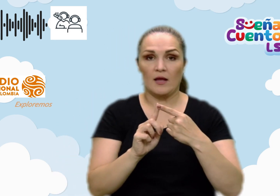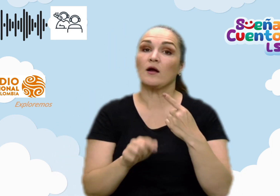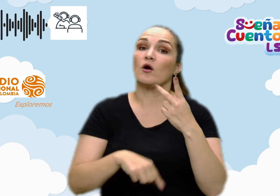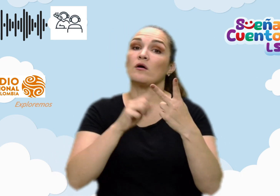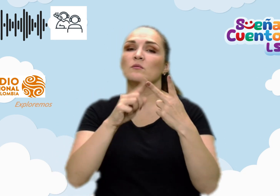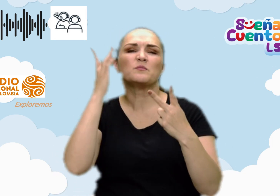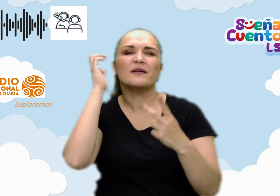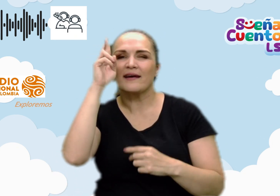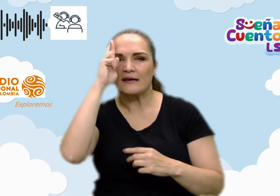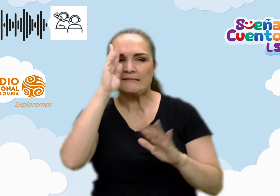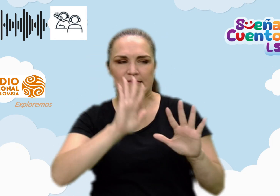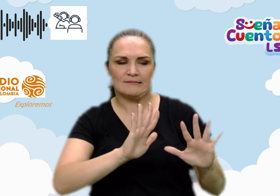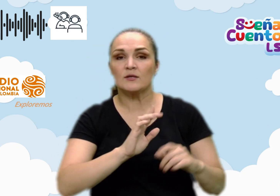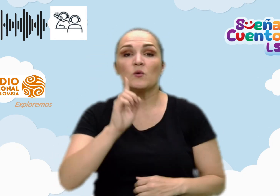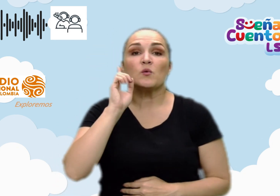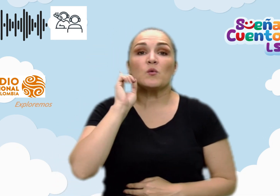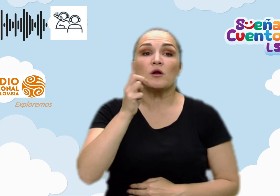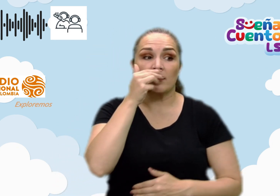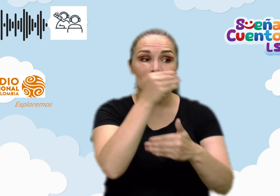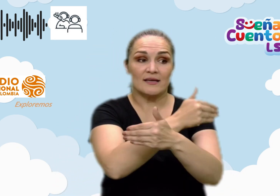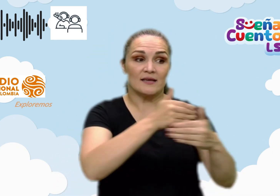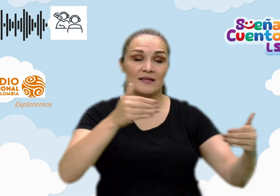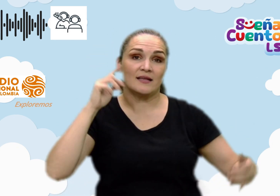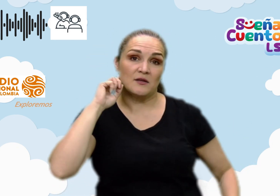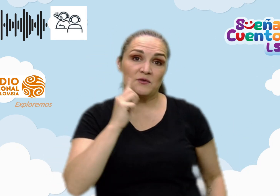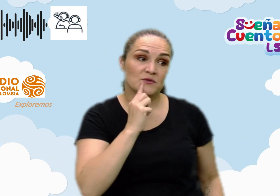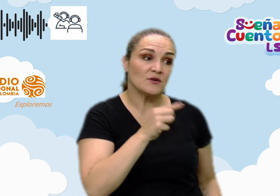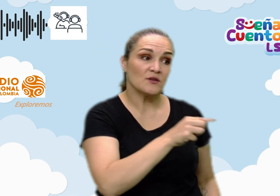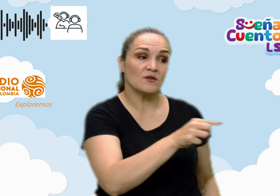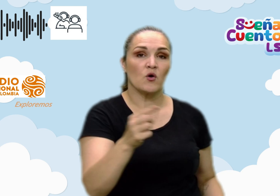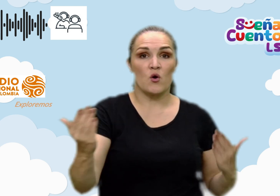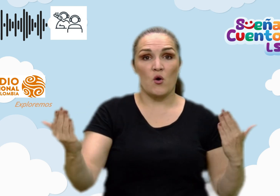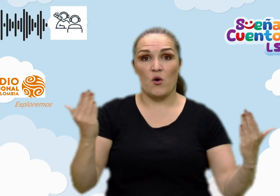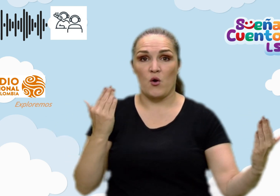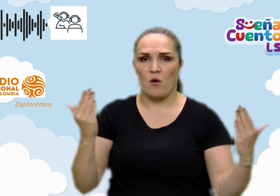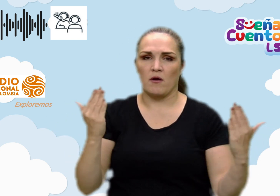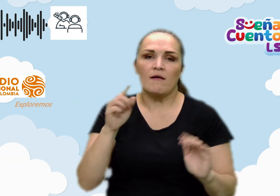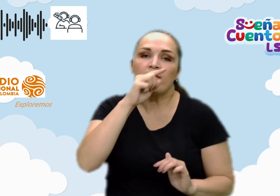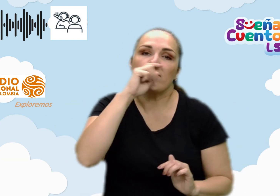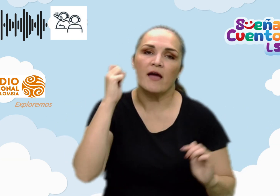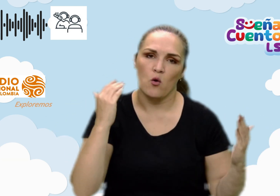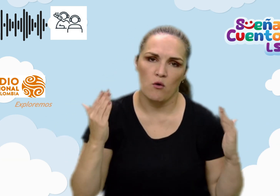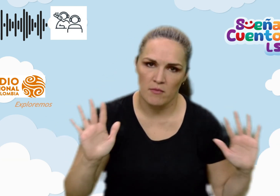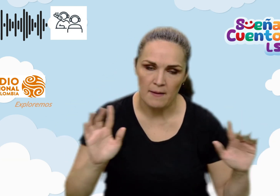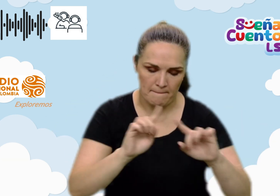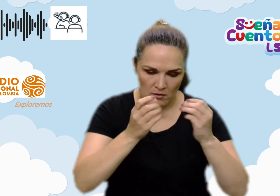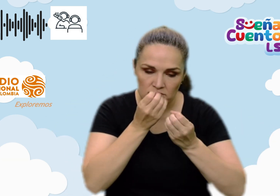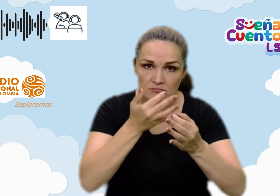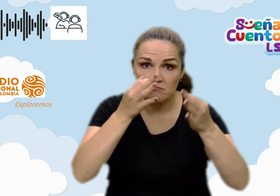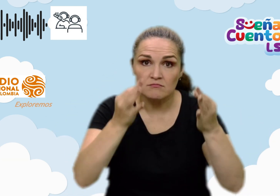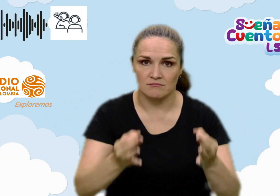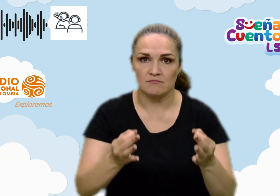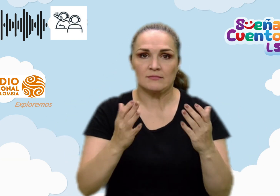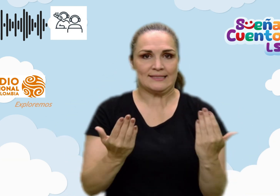cuidadoso. Una razón es esa. La otra razón es que los niños sordos, en comparación, suenan feas